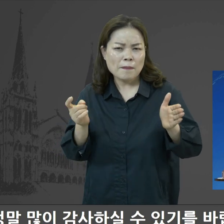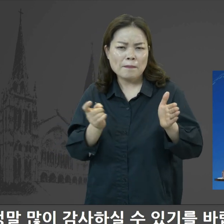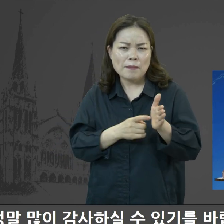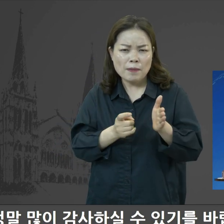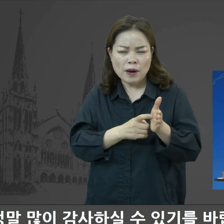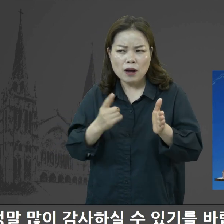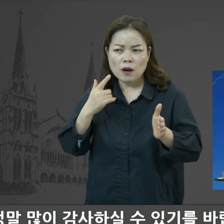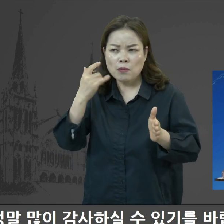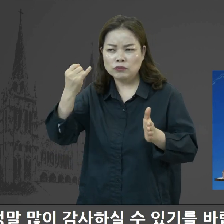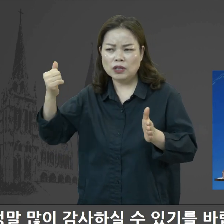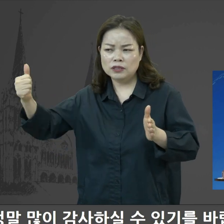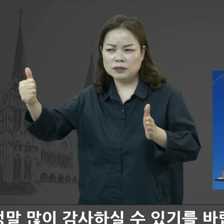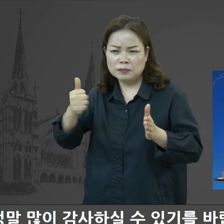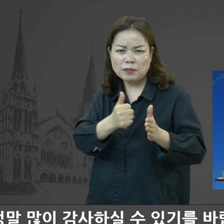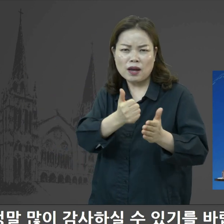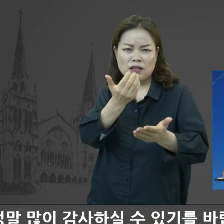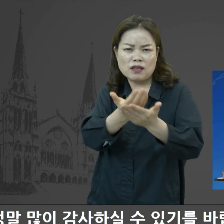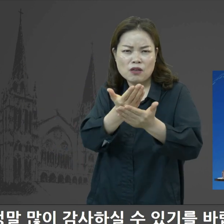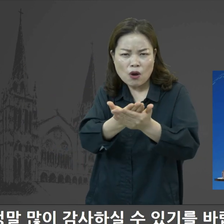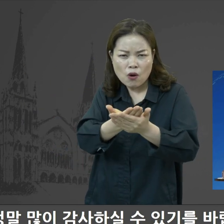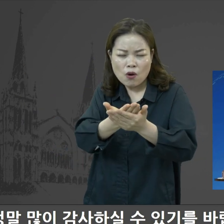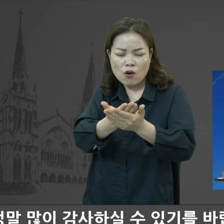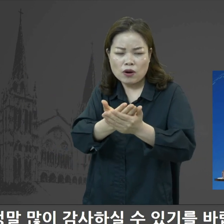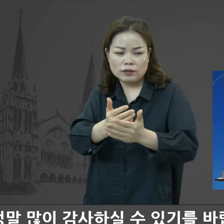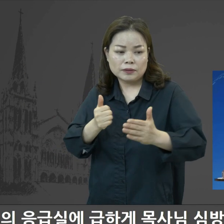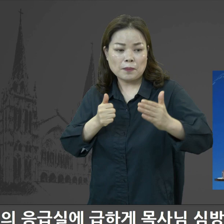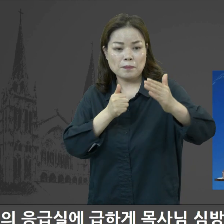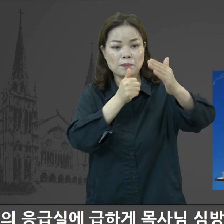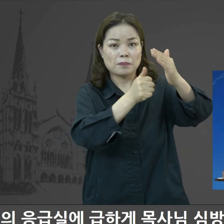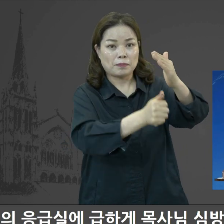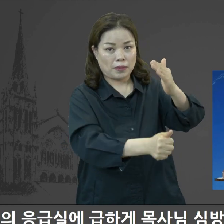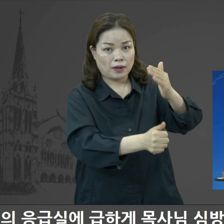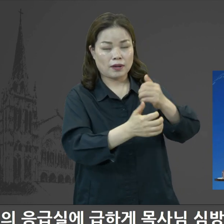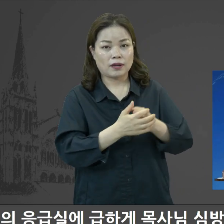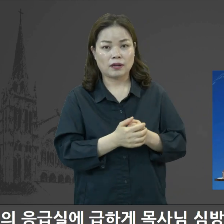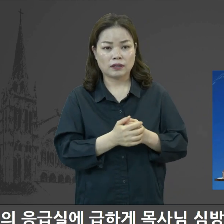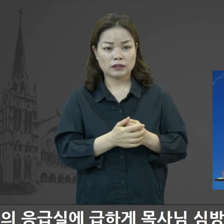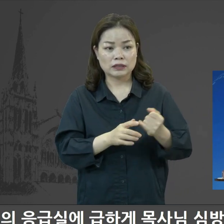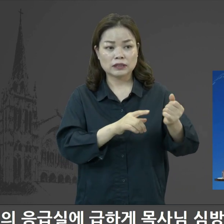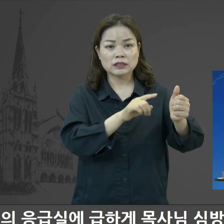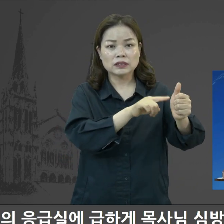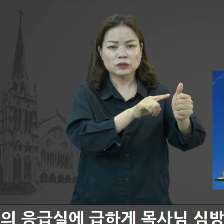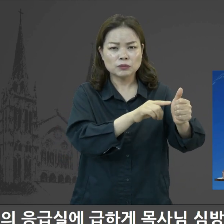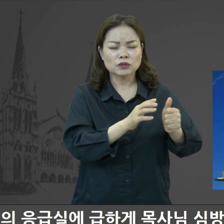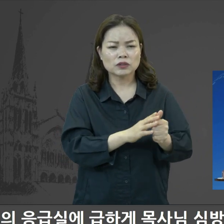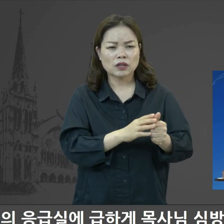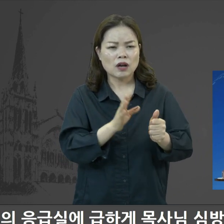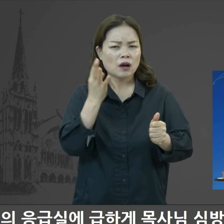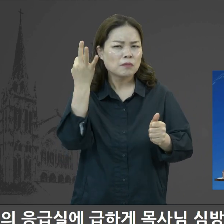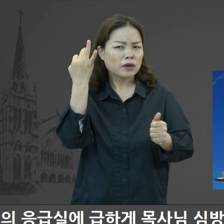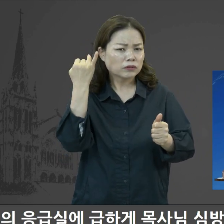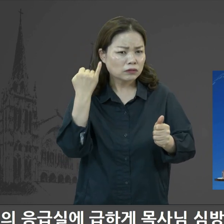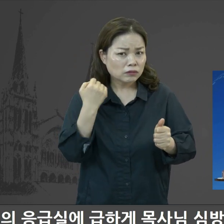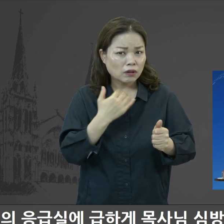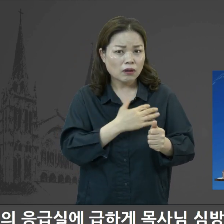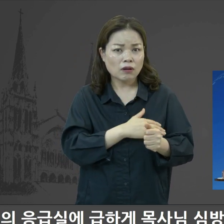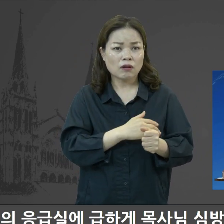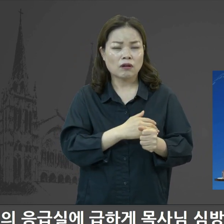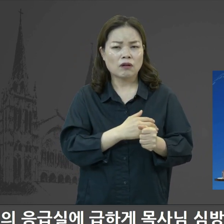급하게 목사님 신방 좀 와달라고 해서 제가 갔었습니다. 그런데 그분이 며칠 전까지만